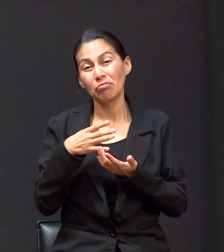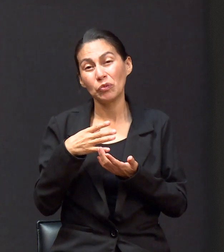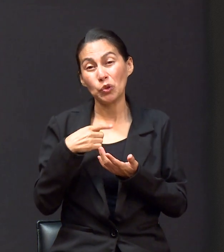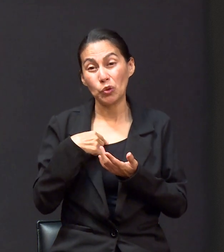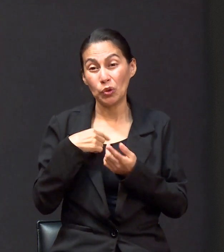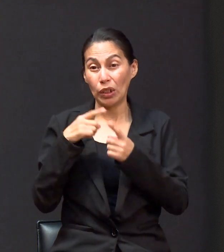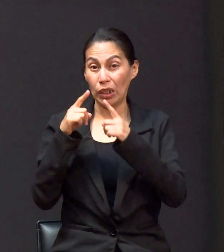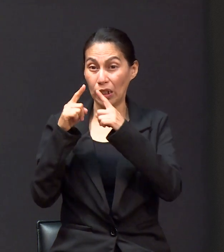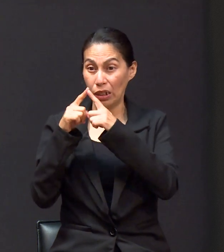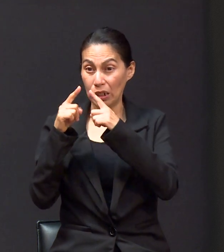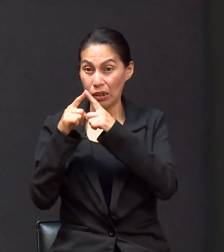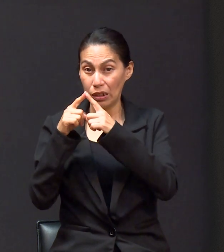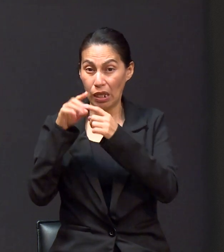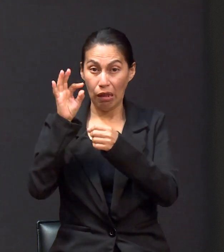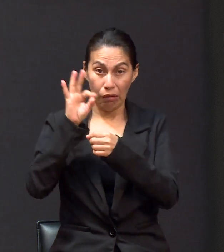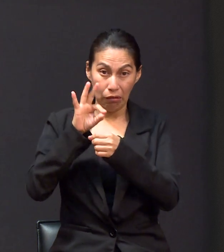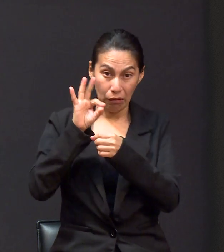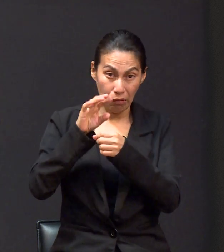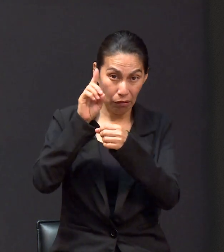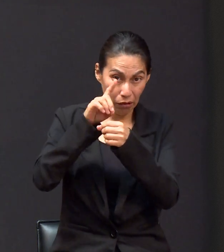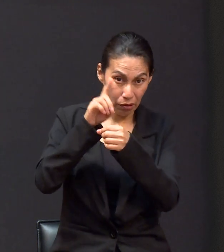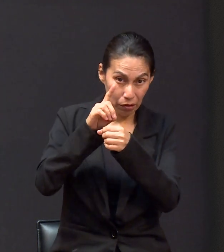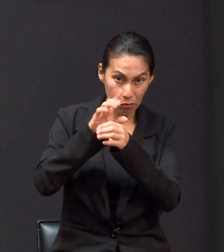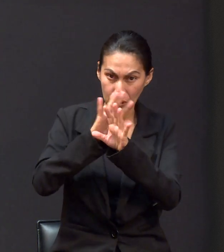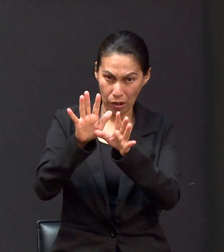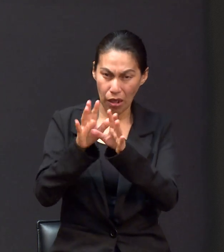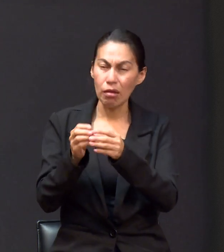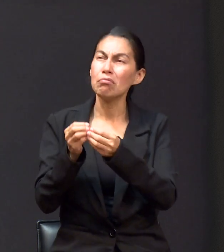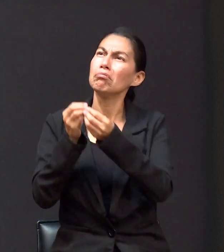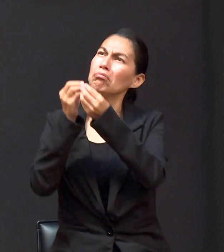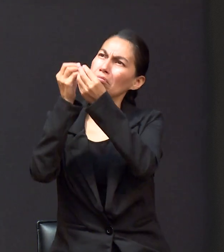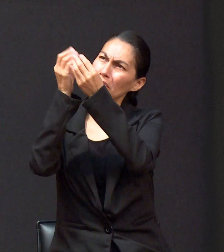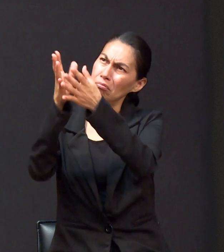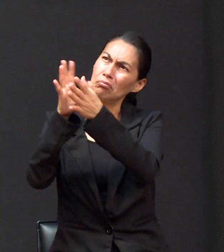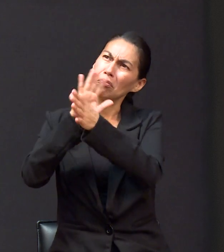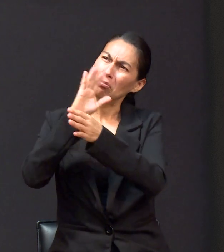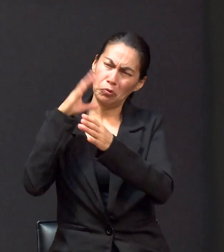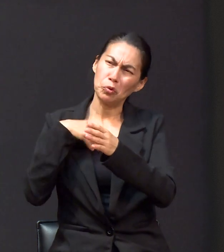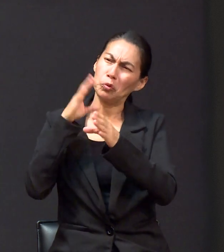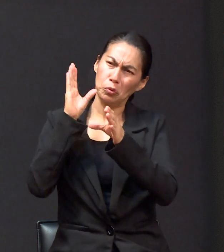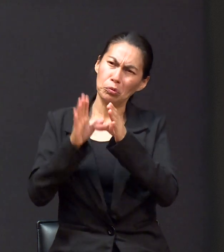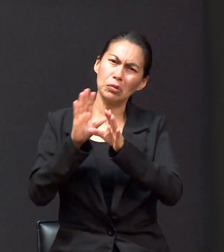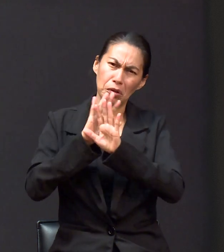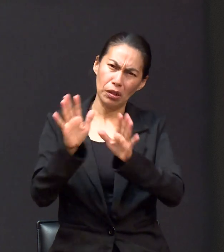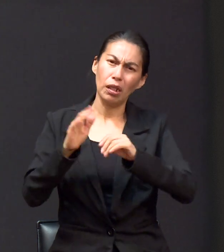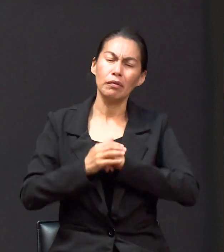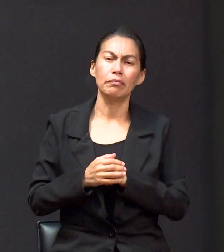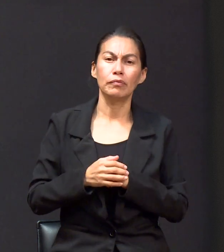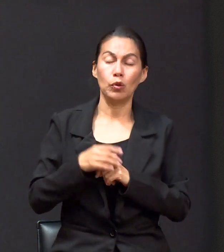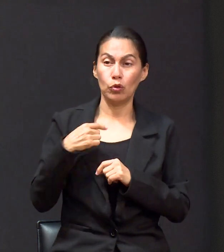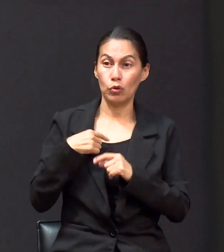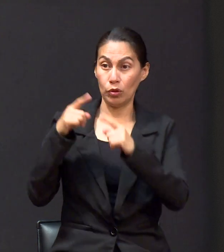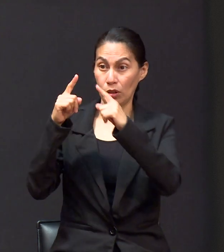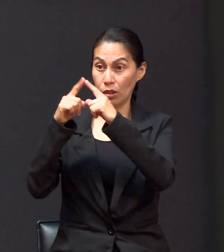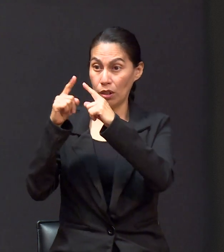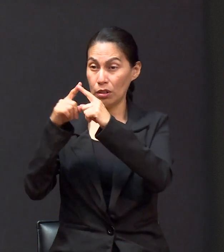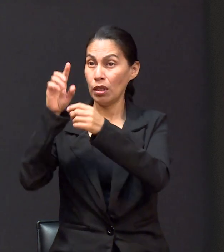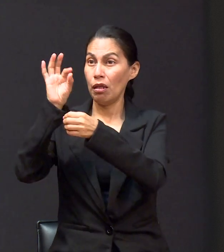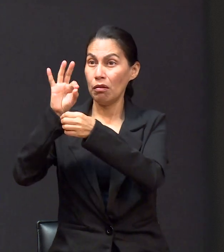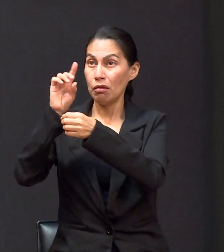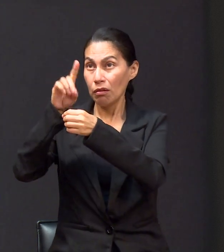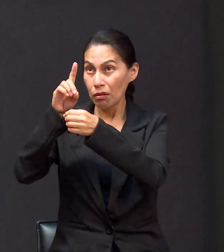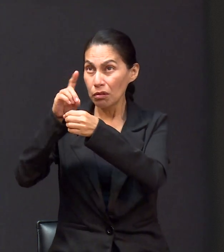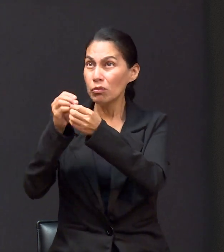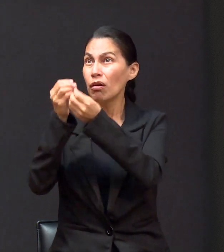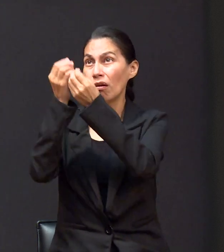yo pensaba que ir a la iglesia nada más a dejar el diezmo, como si Dios se ocupara de mí. Y yo nada más iba, dejaba el